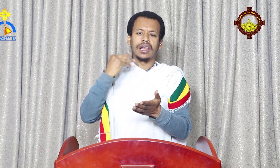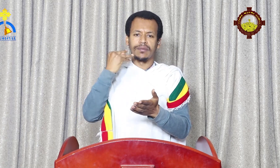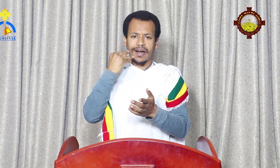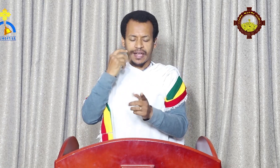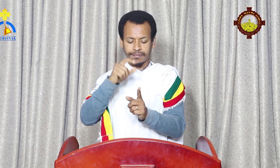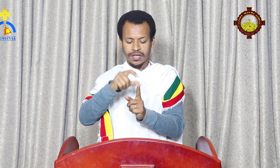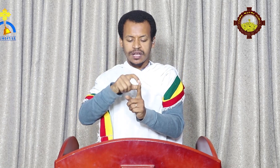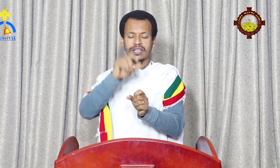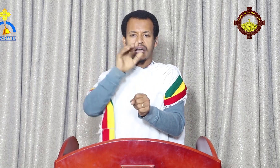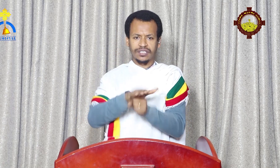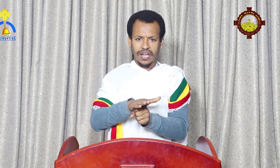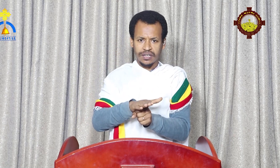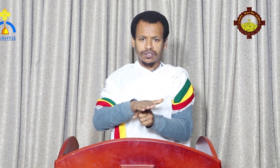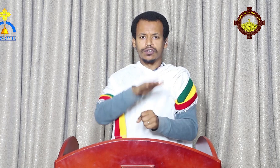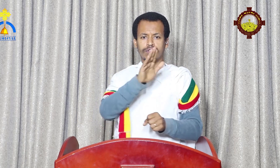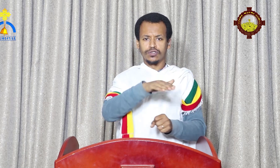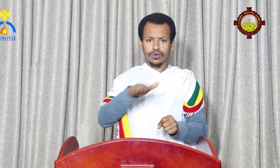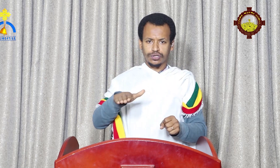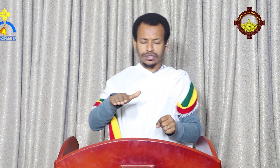ድንግል ማርያም ቃል ኪዳን ልጆች